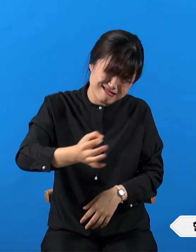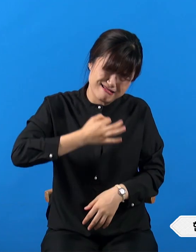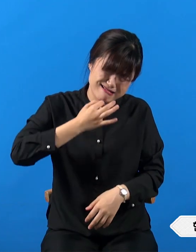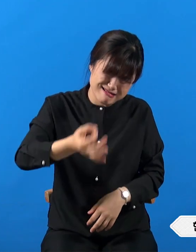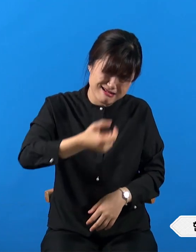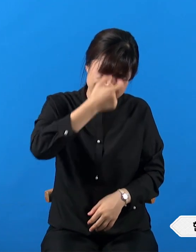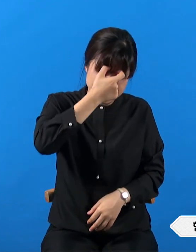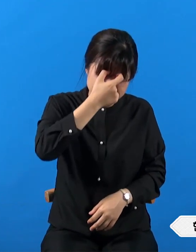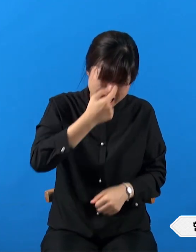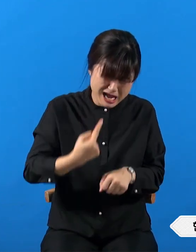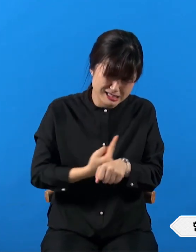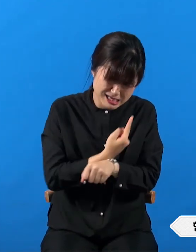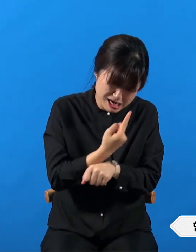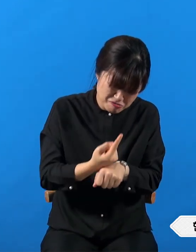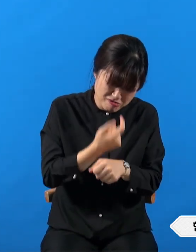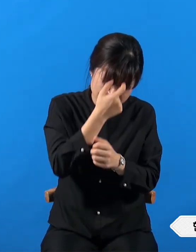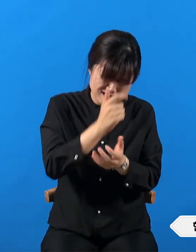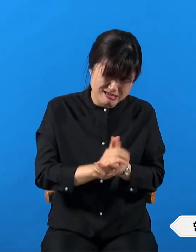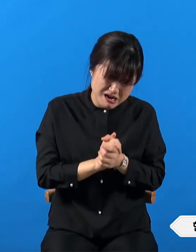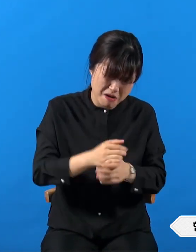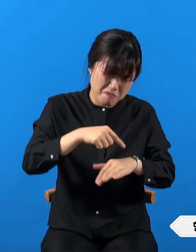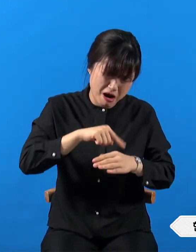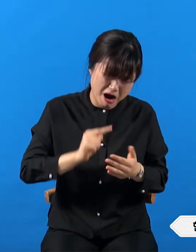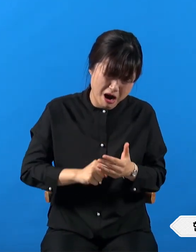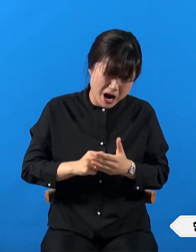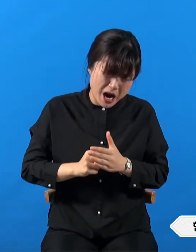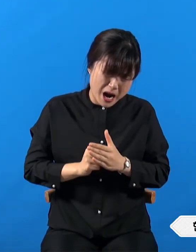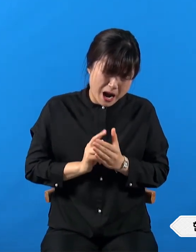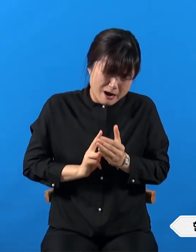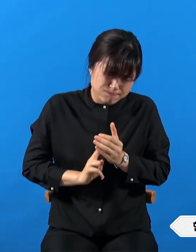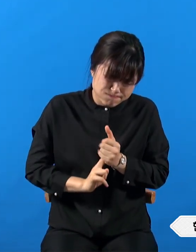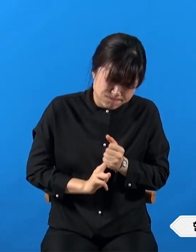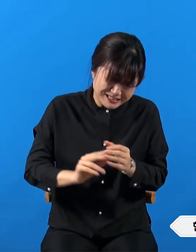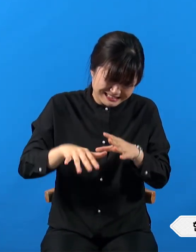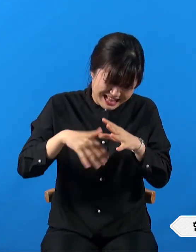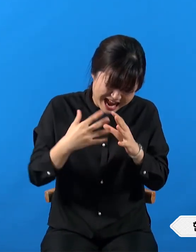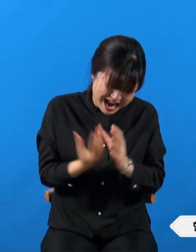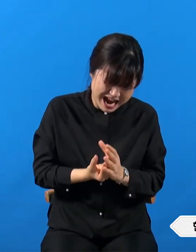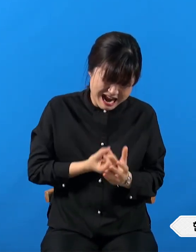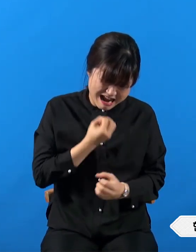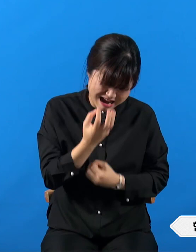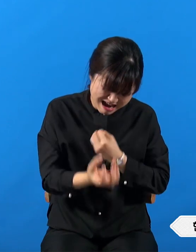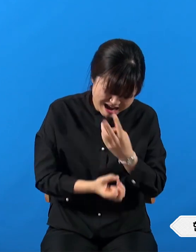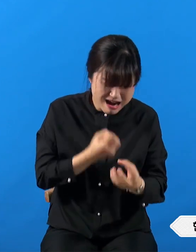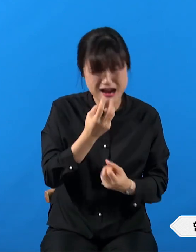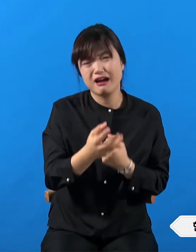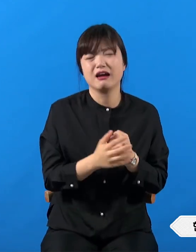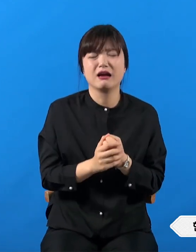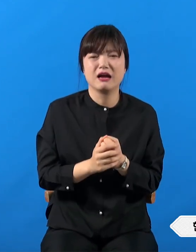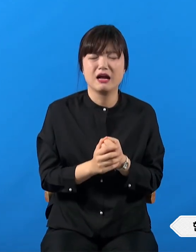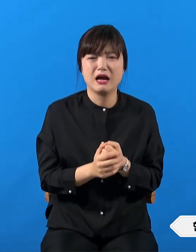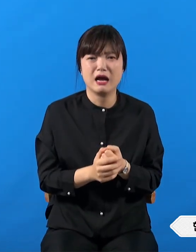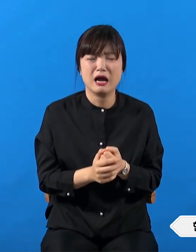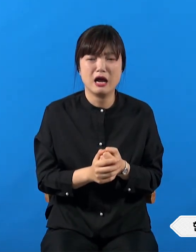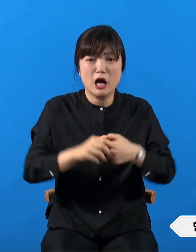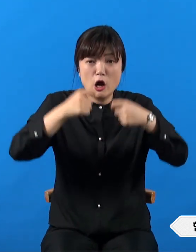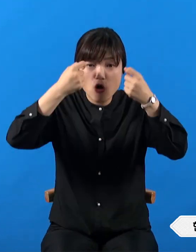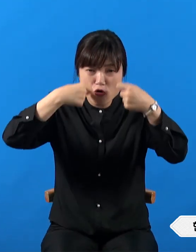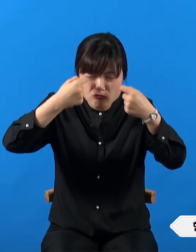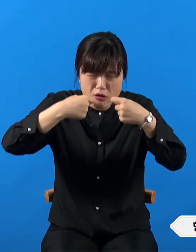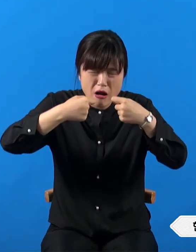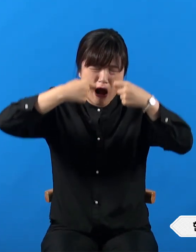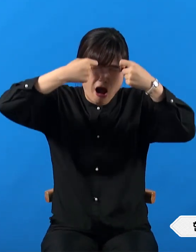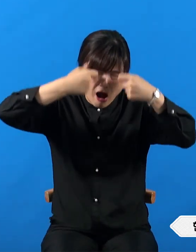치면서 1시간이 넘게 마음에 맺힌 얘기를 다 토해냈습니다. 한 번 터진